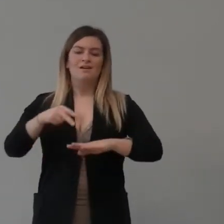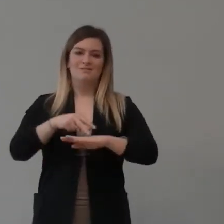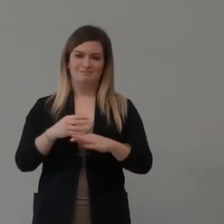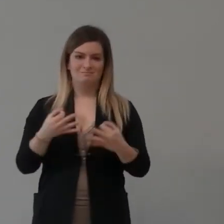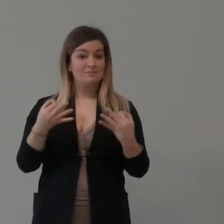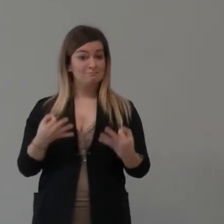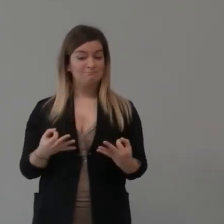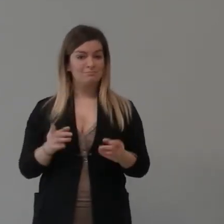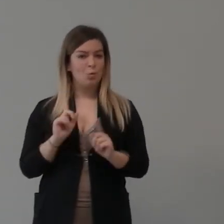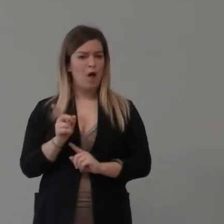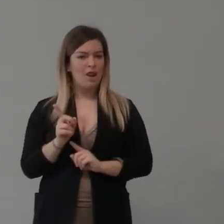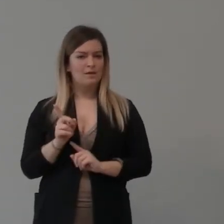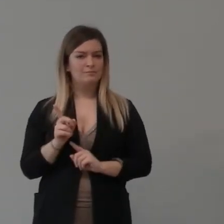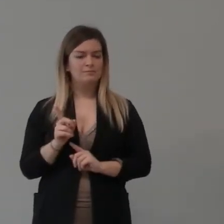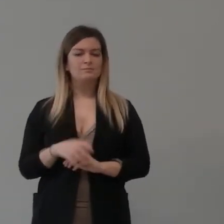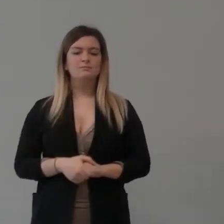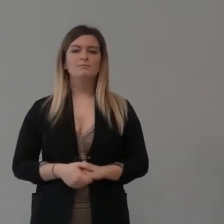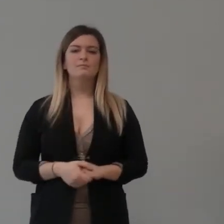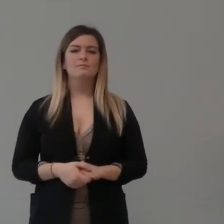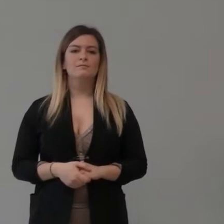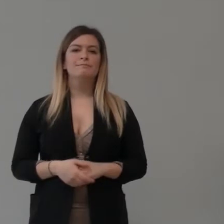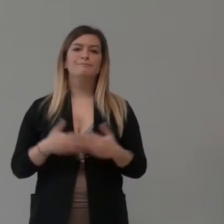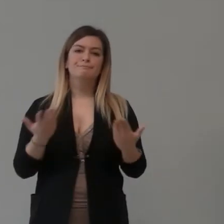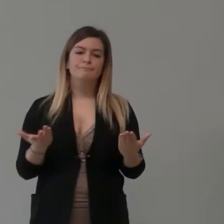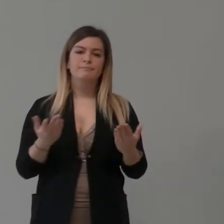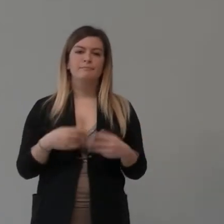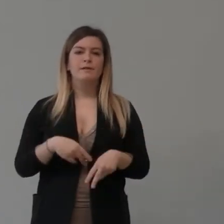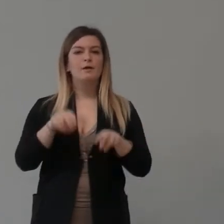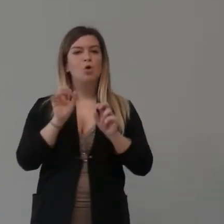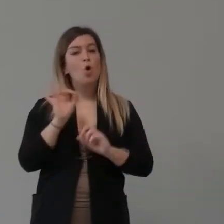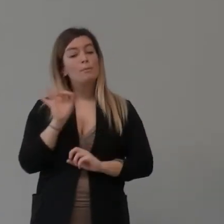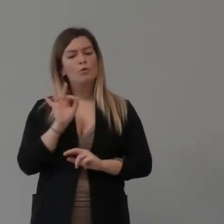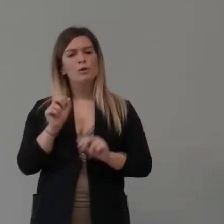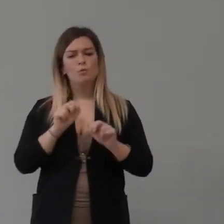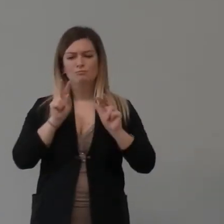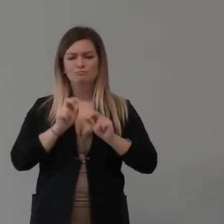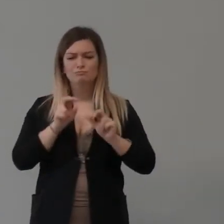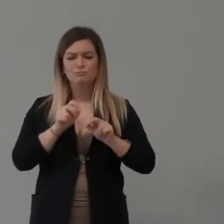fare con la mia vita. E correre, ma dubitando.